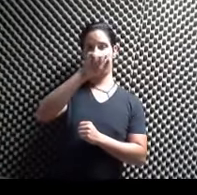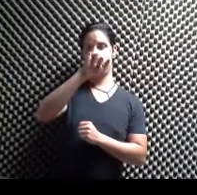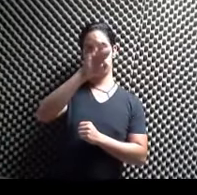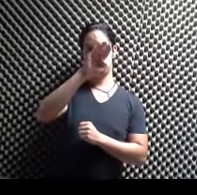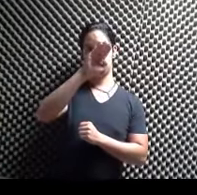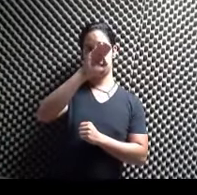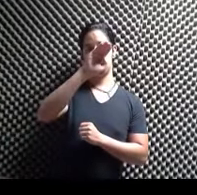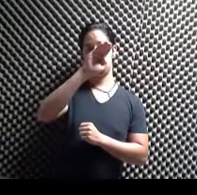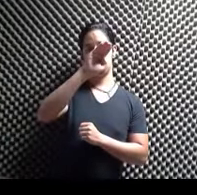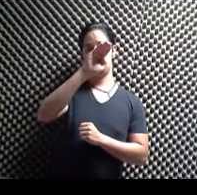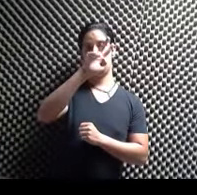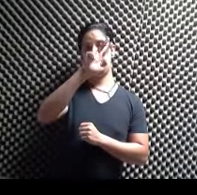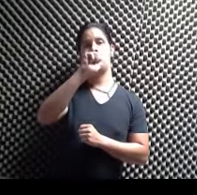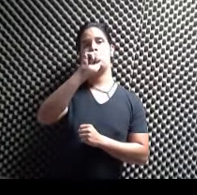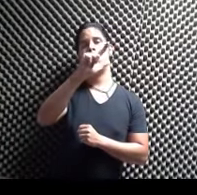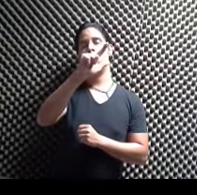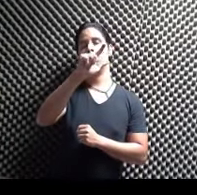Festivaldecinepi.net o